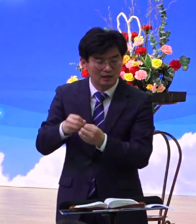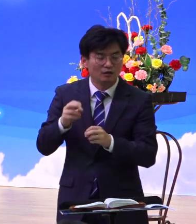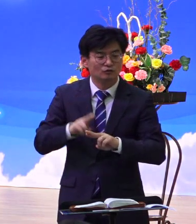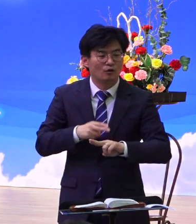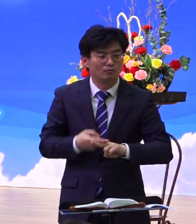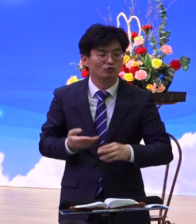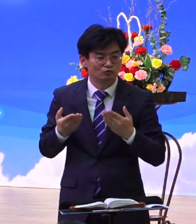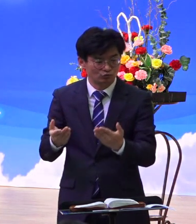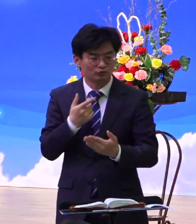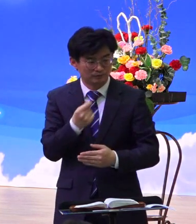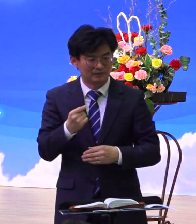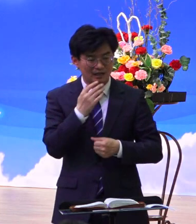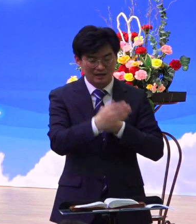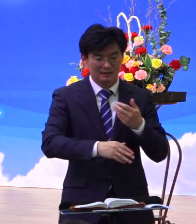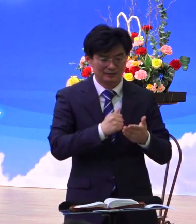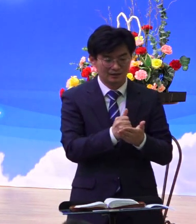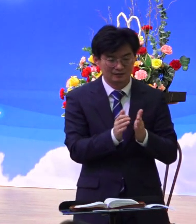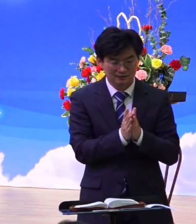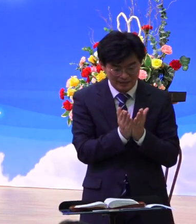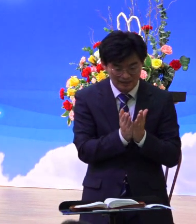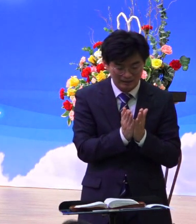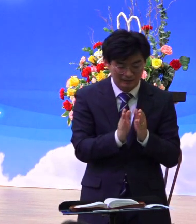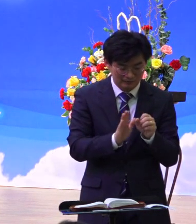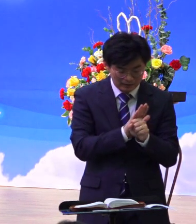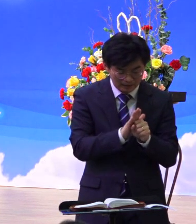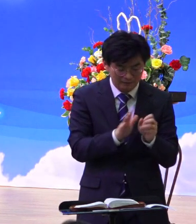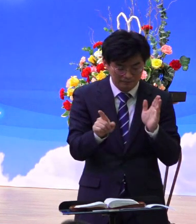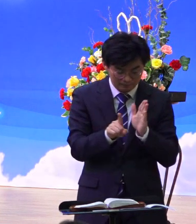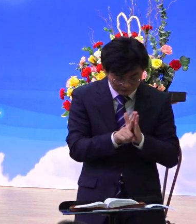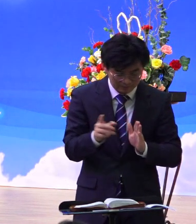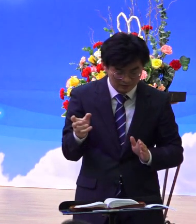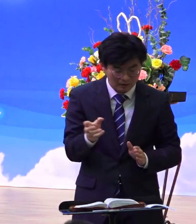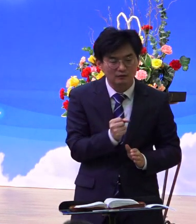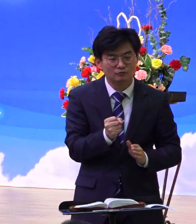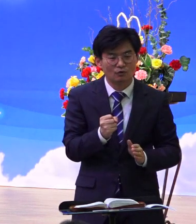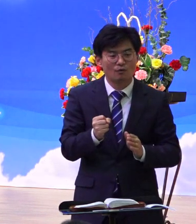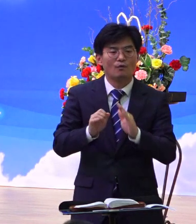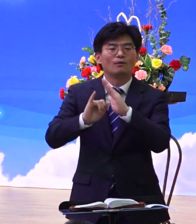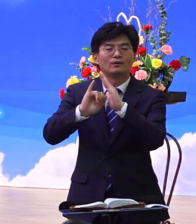또 손주들에게 성경을 주고 싶었던 그런 믿음을 생각나게 하셨습니다.